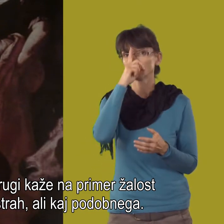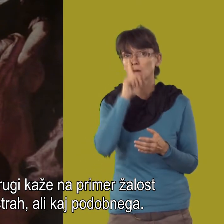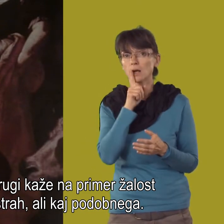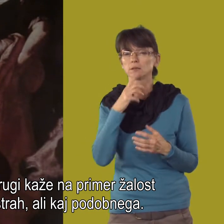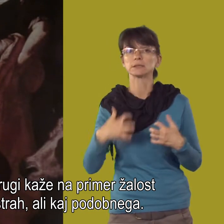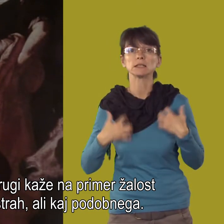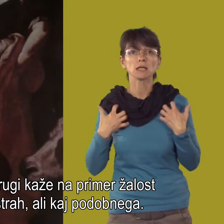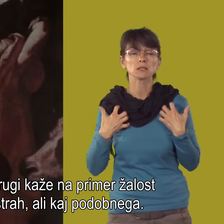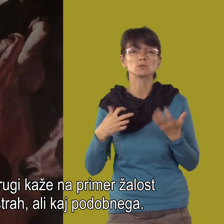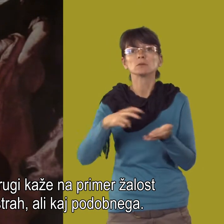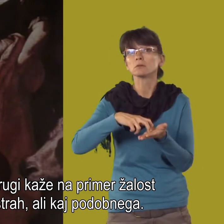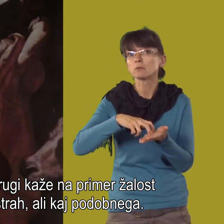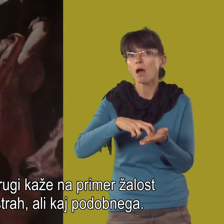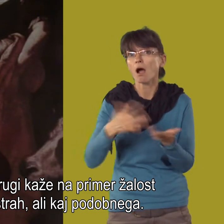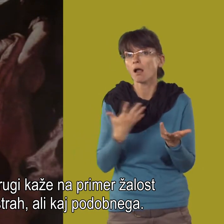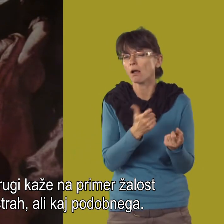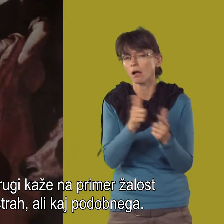ali strah, ali kaj podobnega.